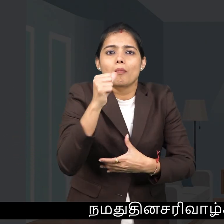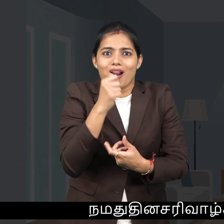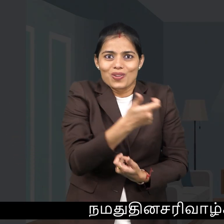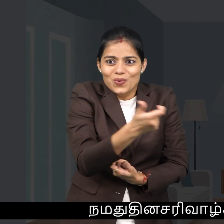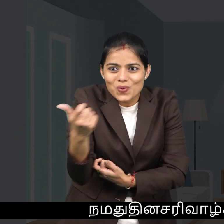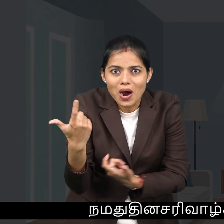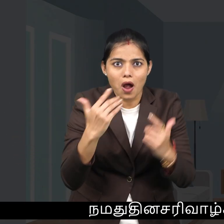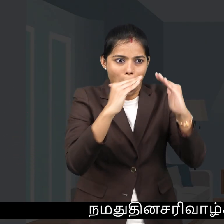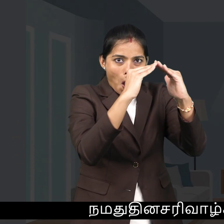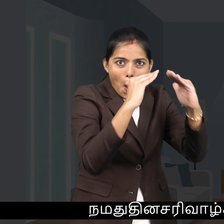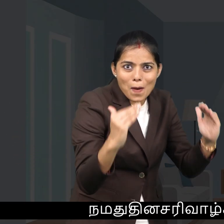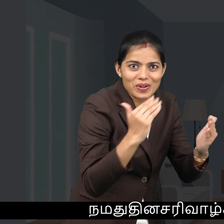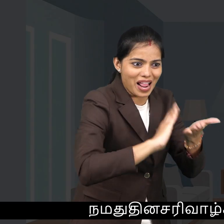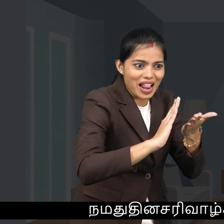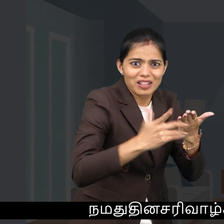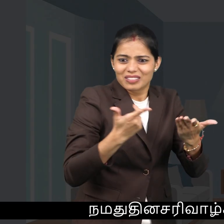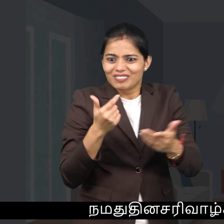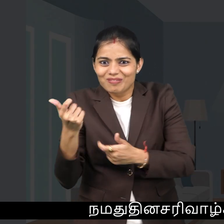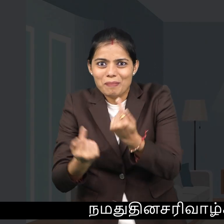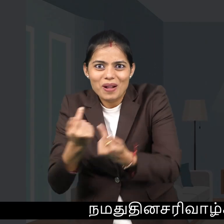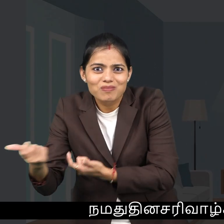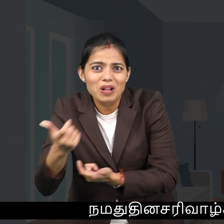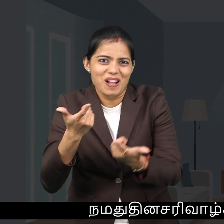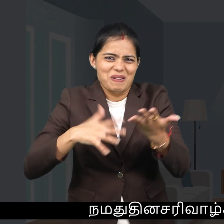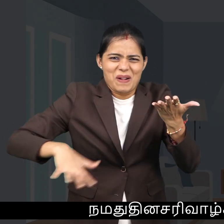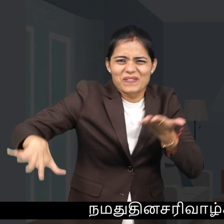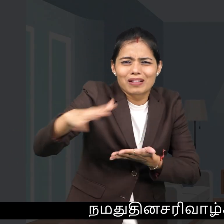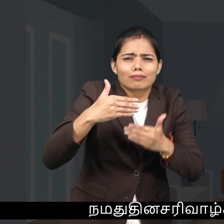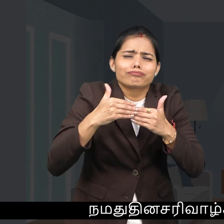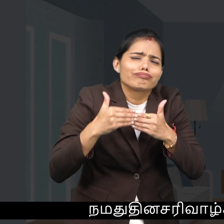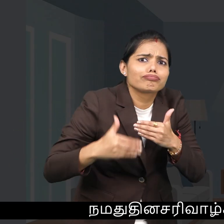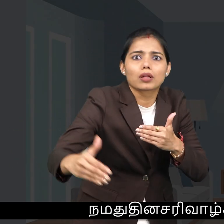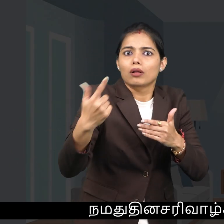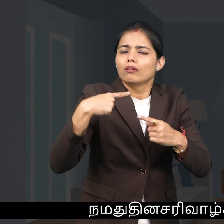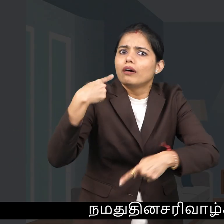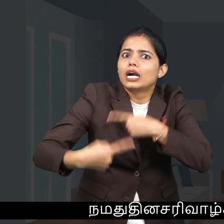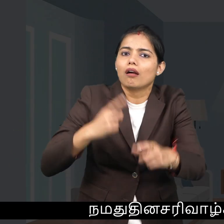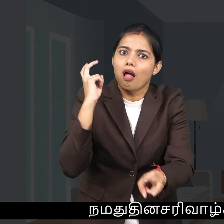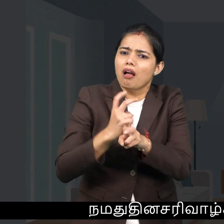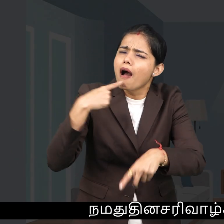நமது தினசரி வாழ்க்கை மிகவும் கடினமாக இருக்கும்.